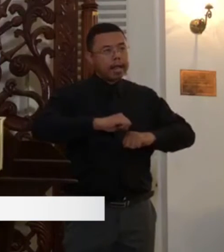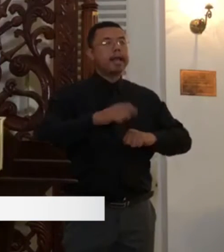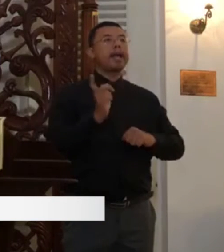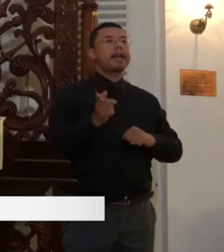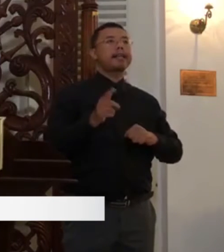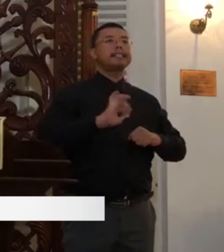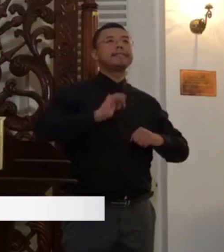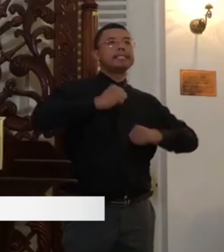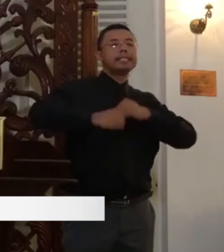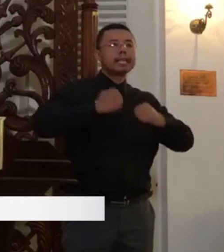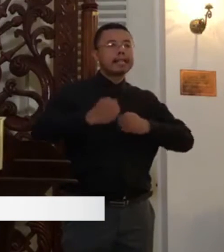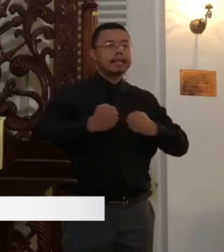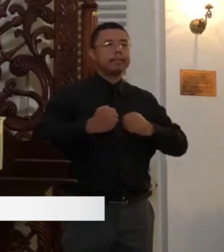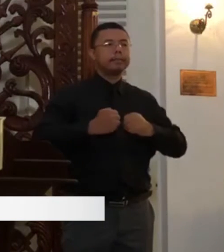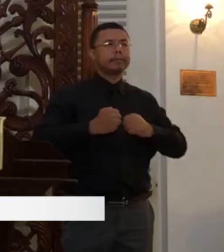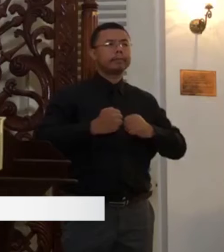unsur kegiatan-kegiatan